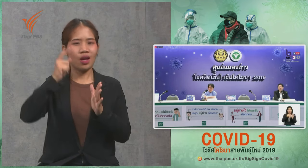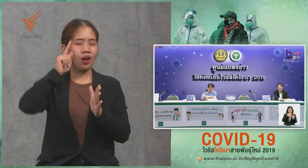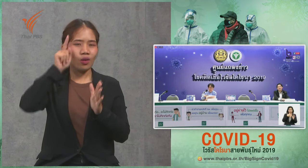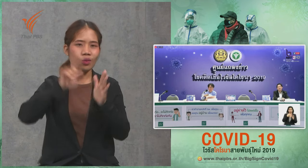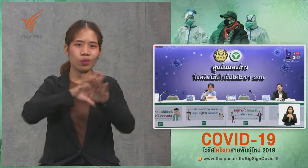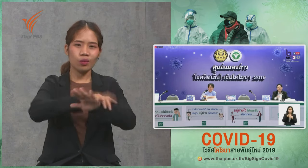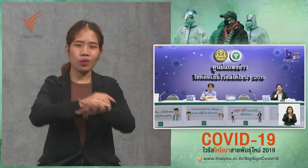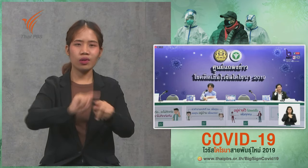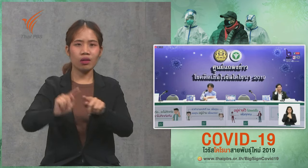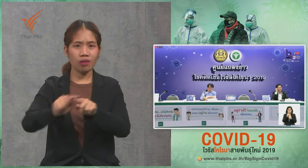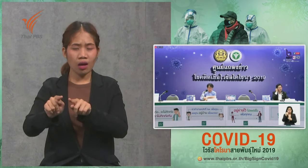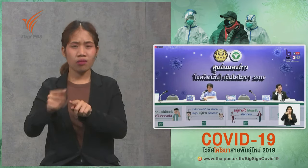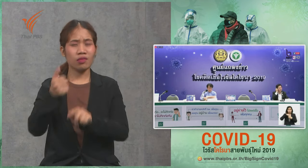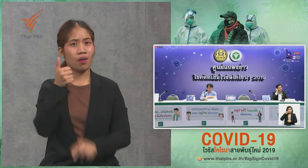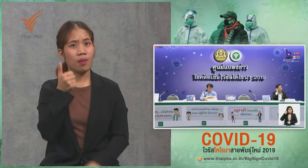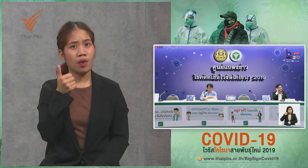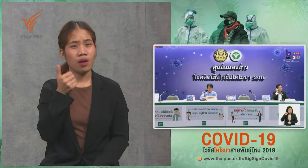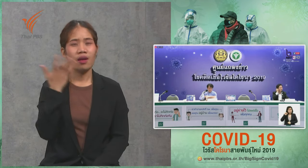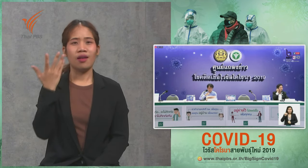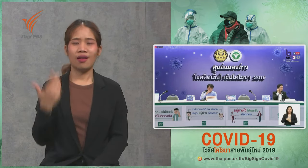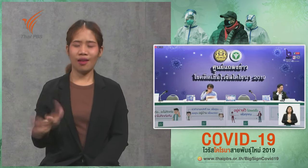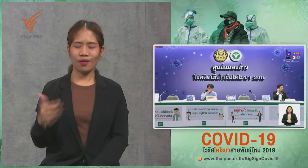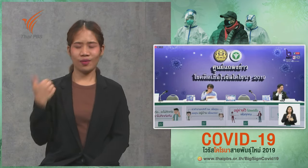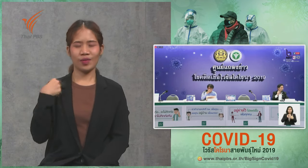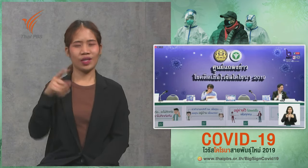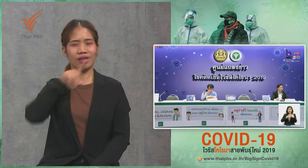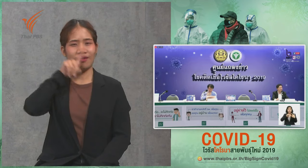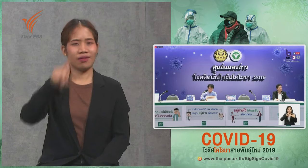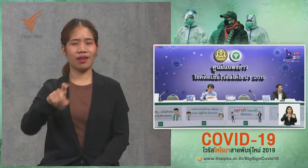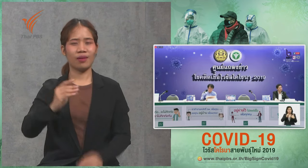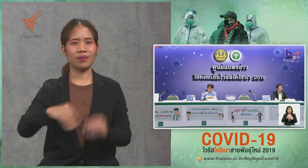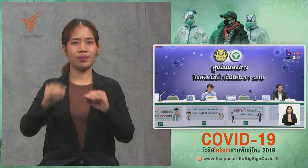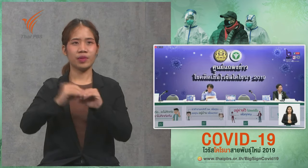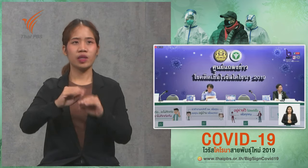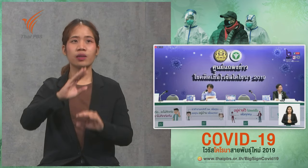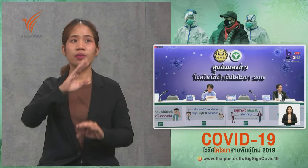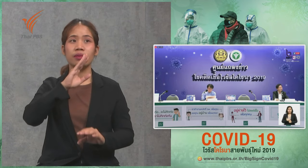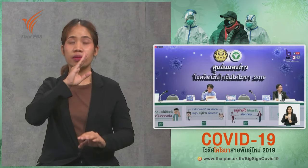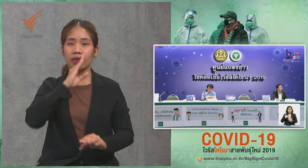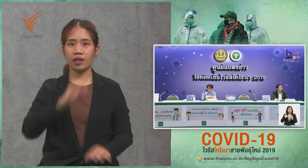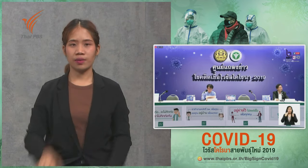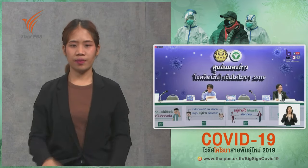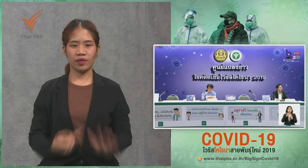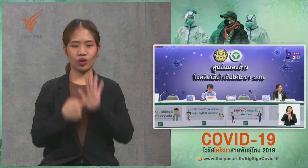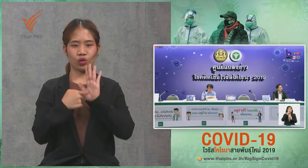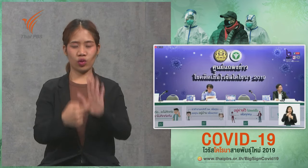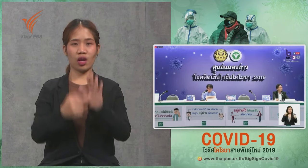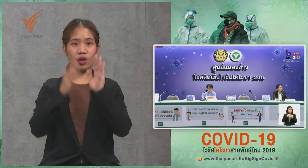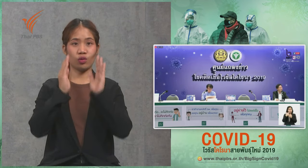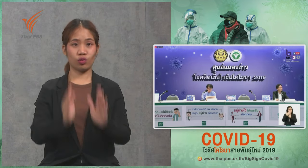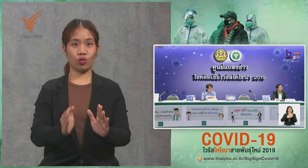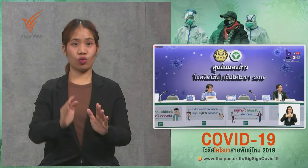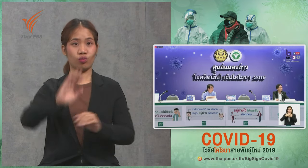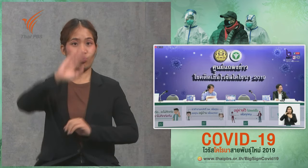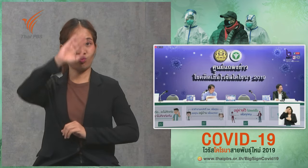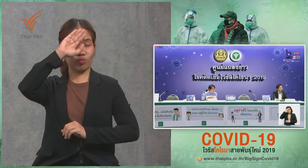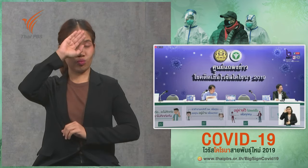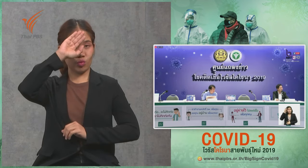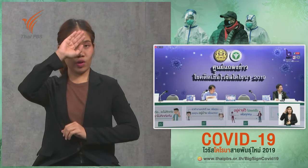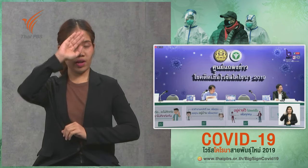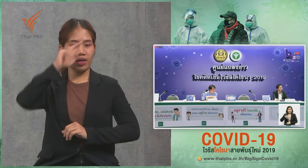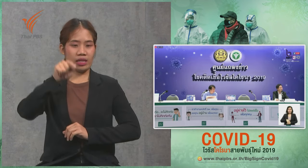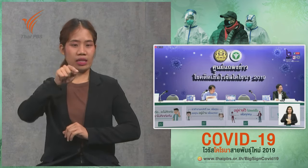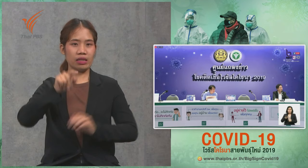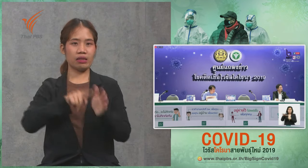ล่าและอีกหนึ่งคำถามนะคะคือตอนนี้กรณีย้อมที่ผู้เสียชีวิตบนรถไฟที่เขาไม่มีไข้แต่เขาผ่านด่านมาเขาติดโควิดอ